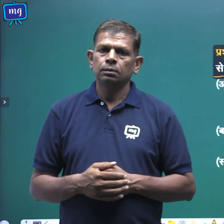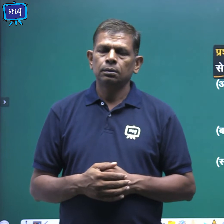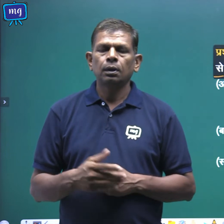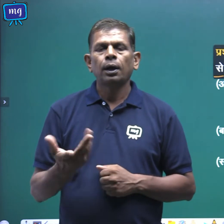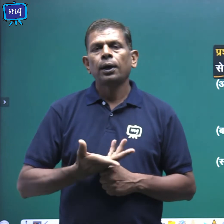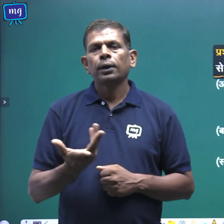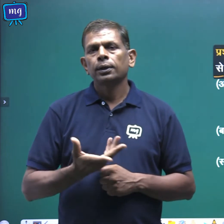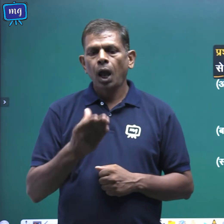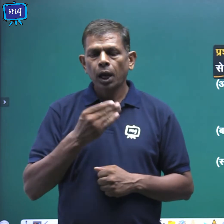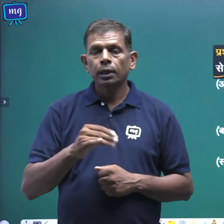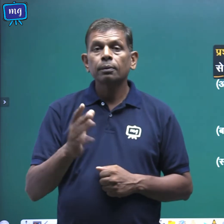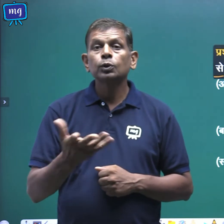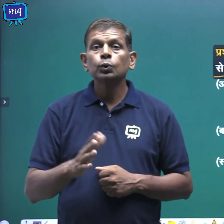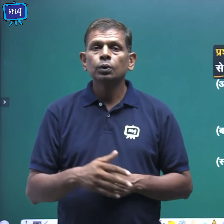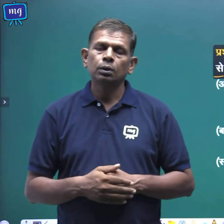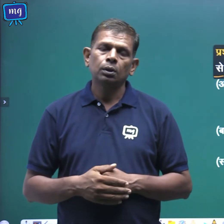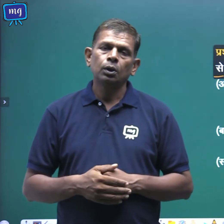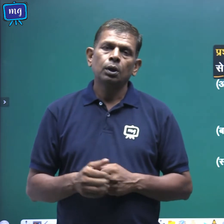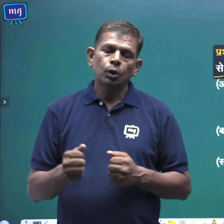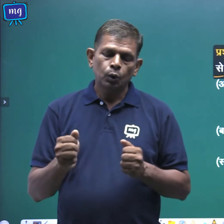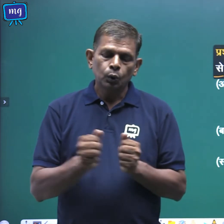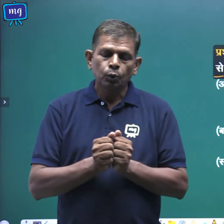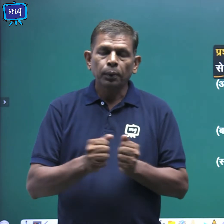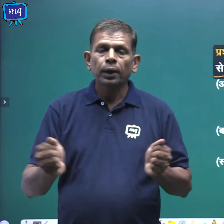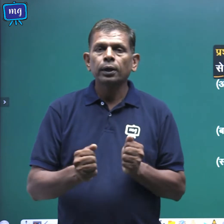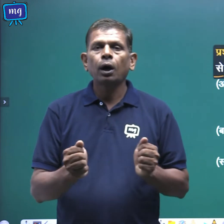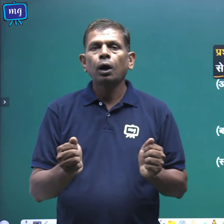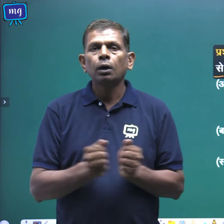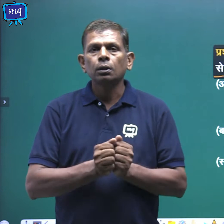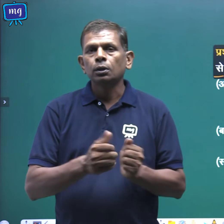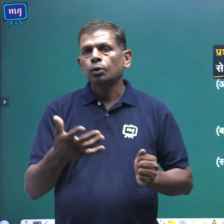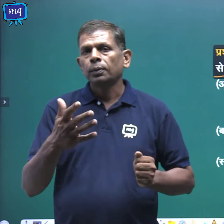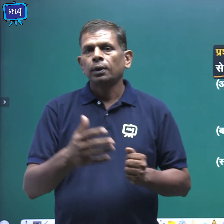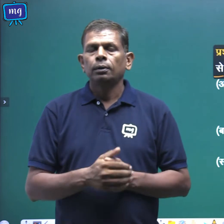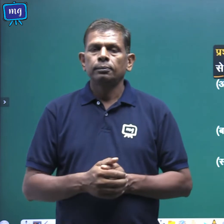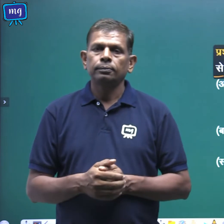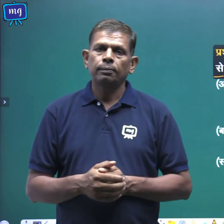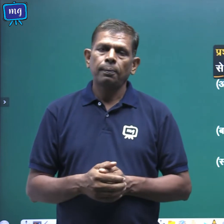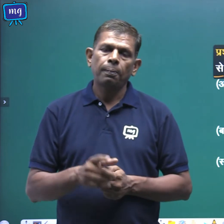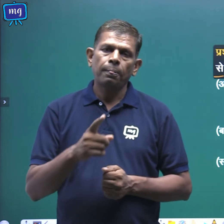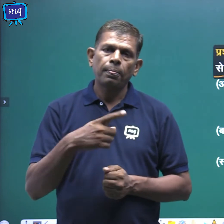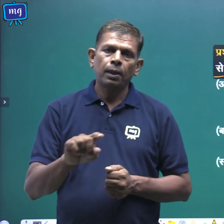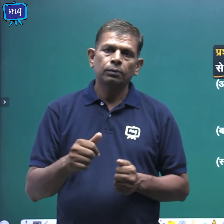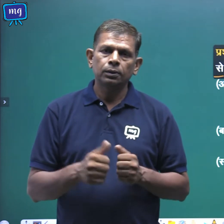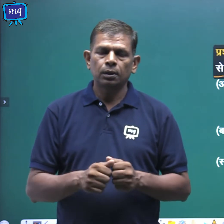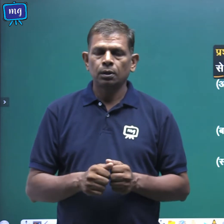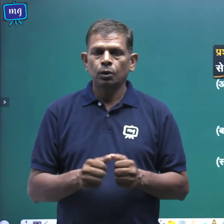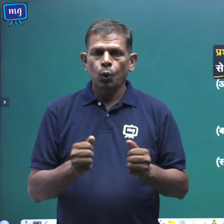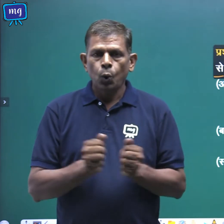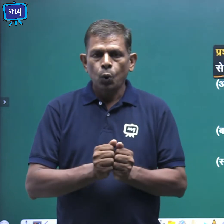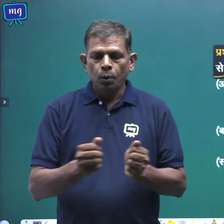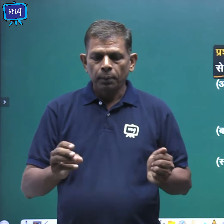क्या कहलाते हैं बच्चों? चुंबकीय या अचुंबकीय? सही उत्तर है